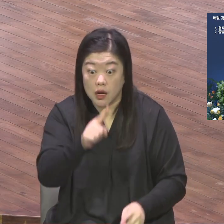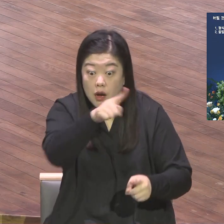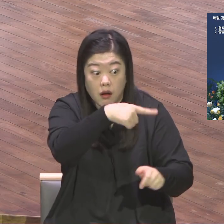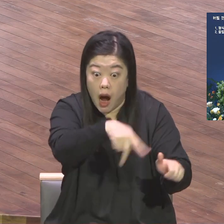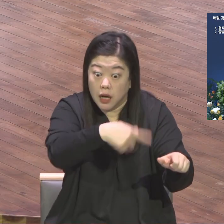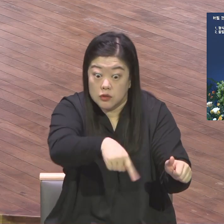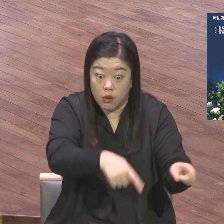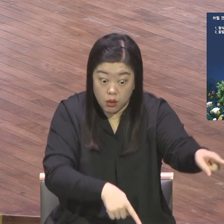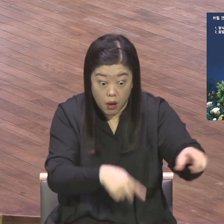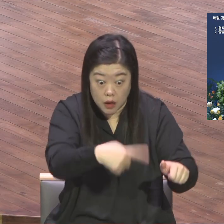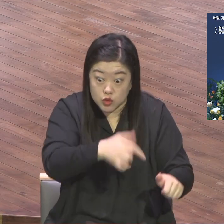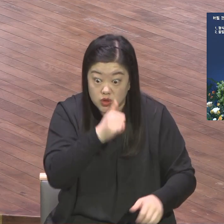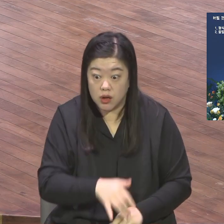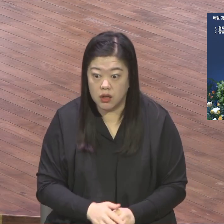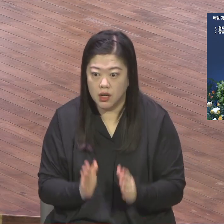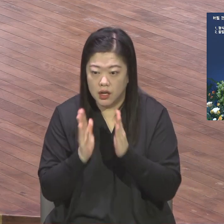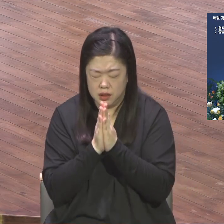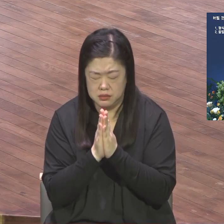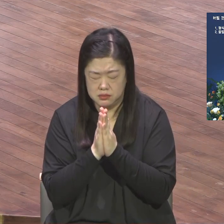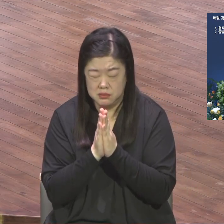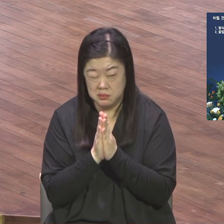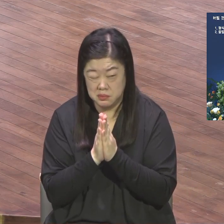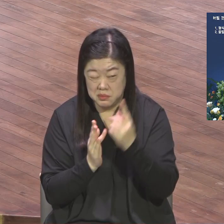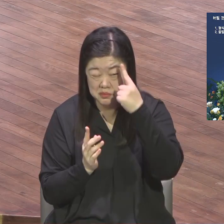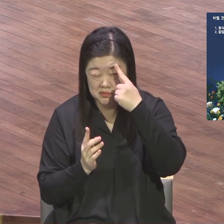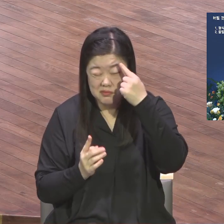겁니다. 무서운 하나님이요.